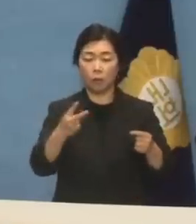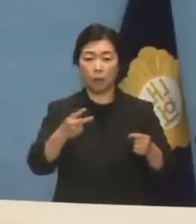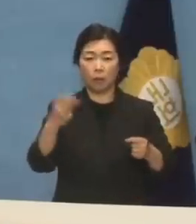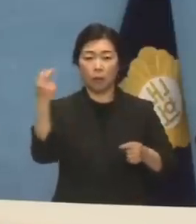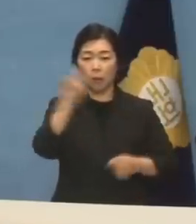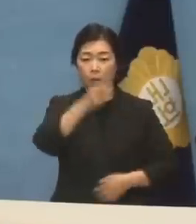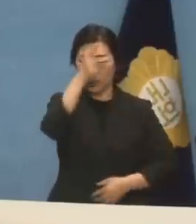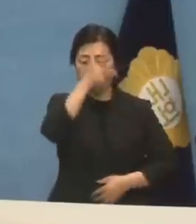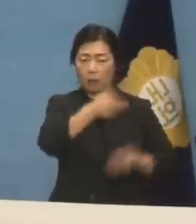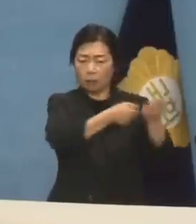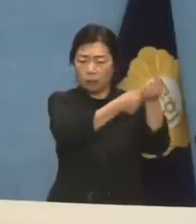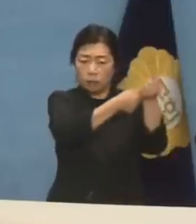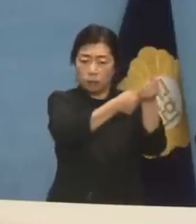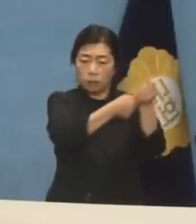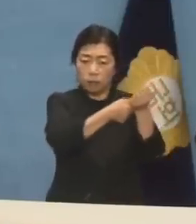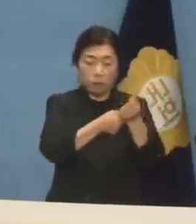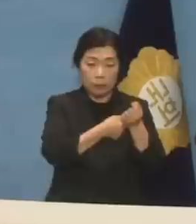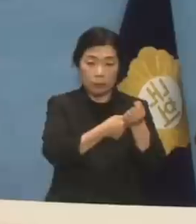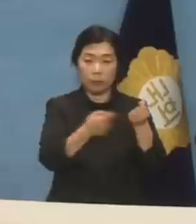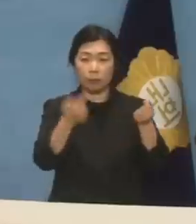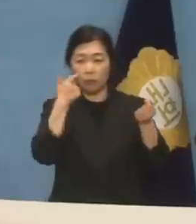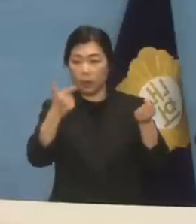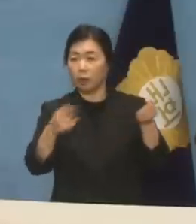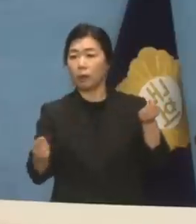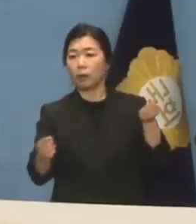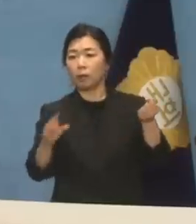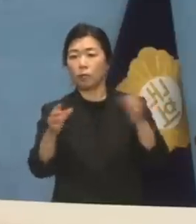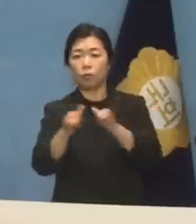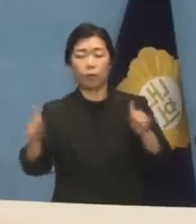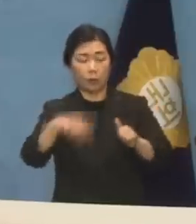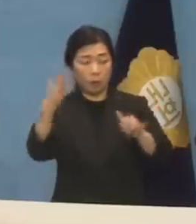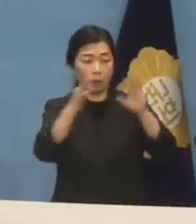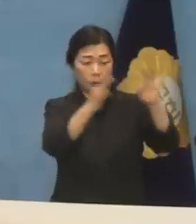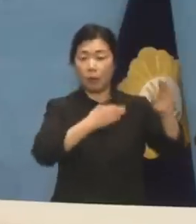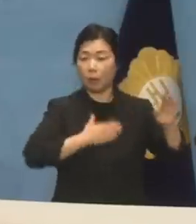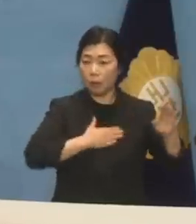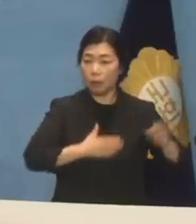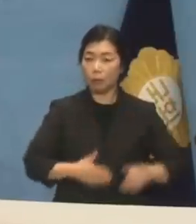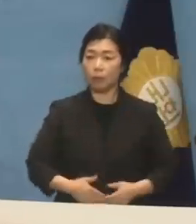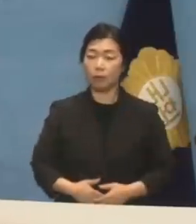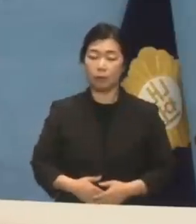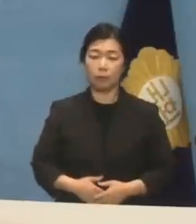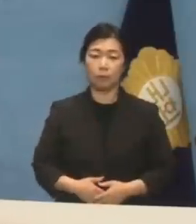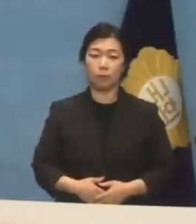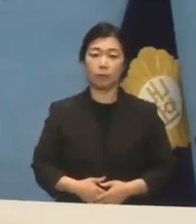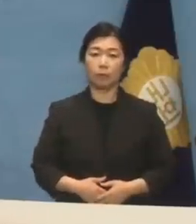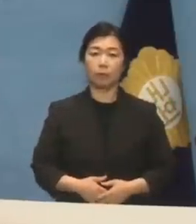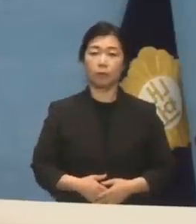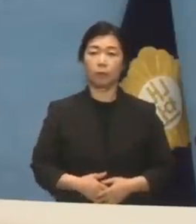의존 정권이라는 것을 온 국민이 인정하고 있습니다.